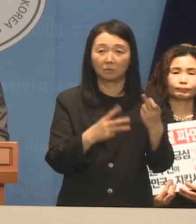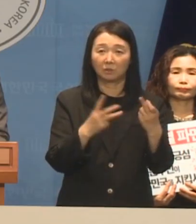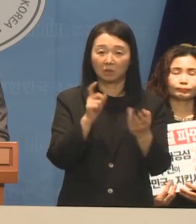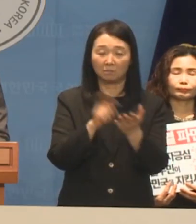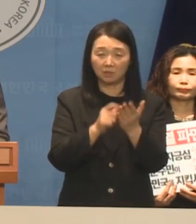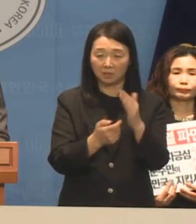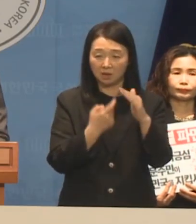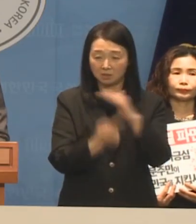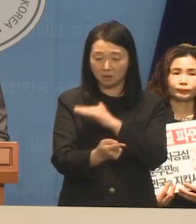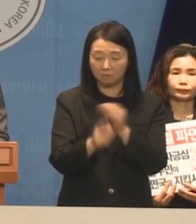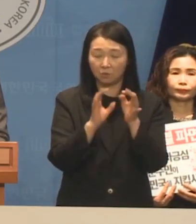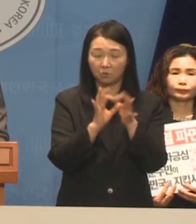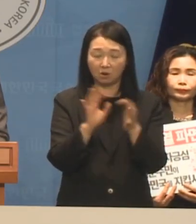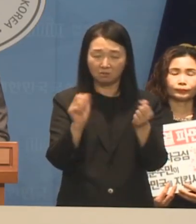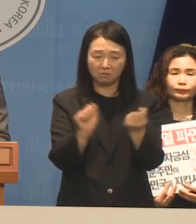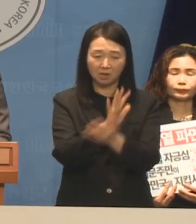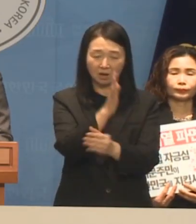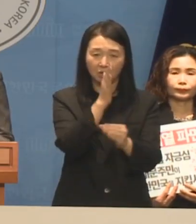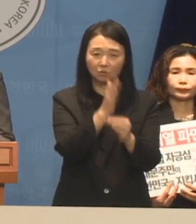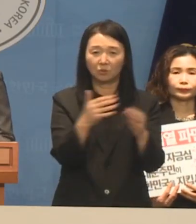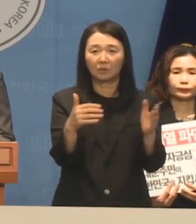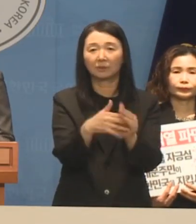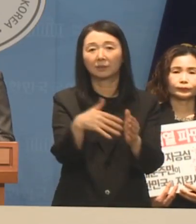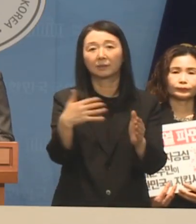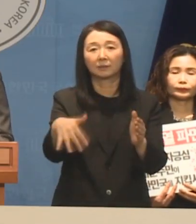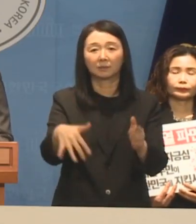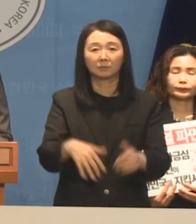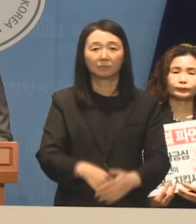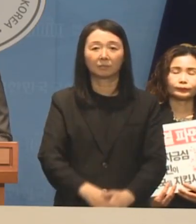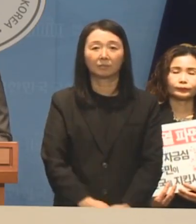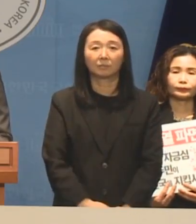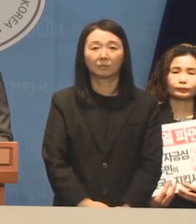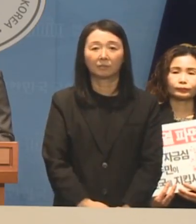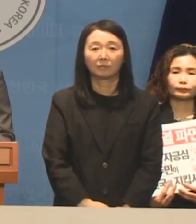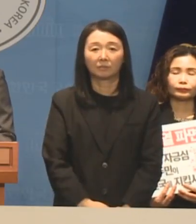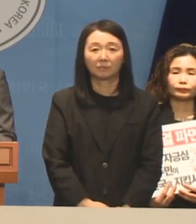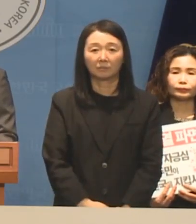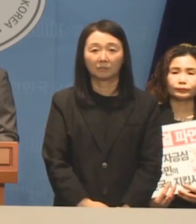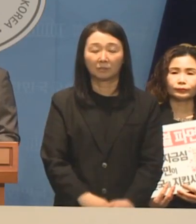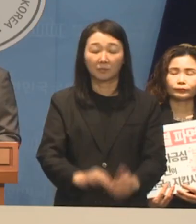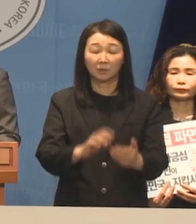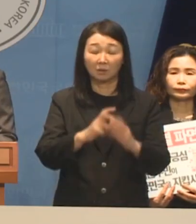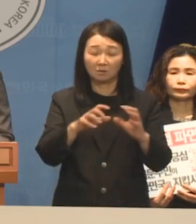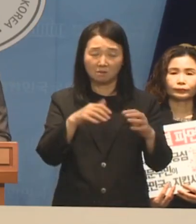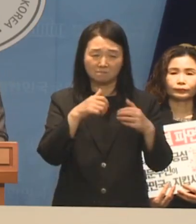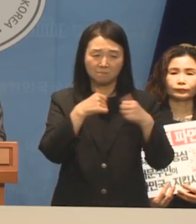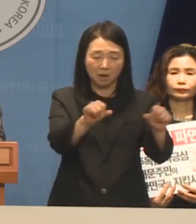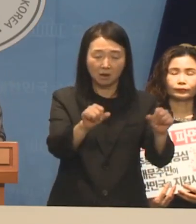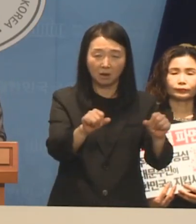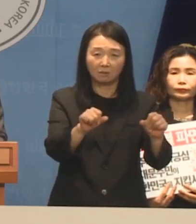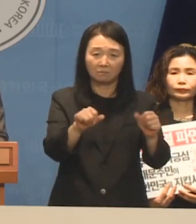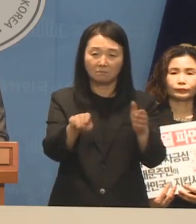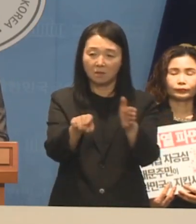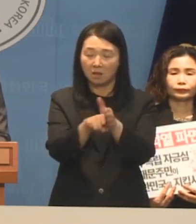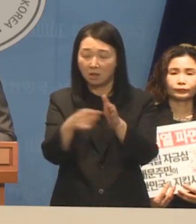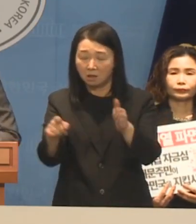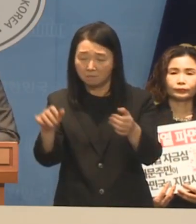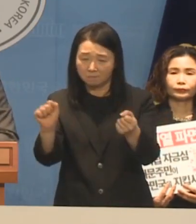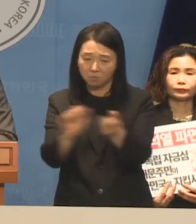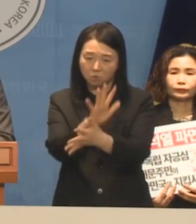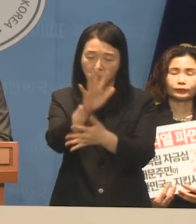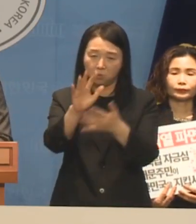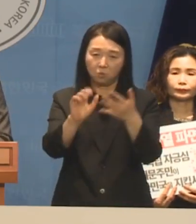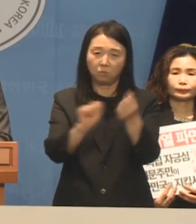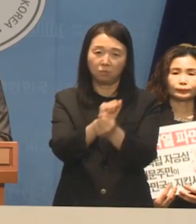비상계엄에 따른 내란 사태는 아직 끝나지 않았습니다. 헌정 파괴 세력은 불신과 폭력으로